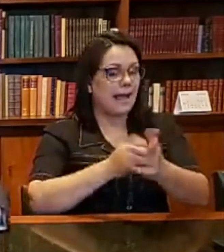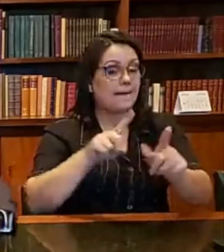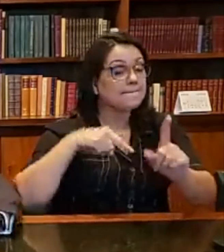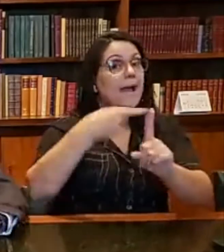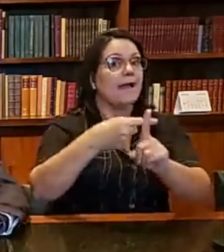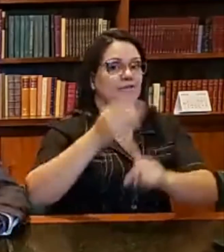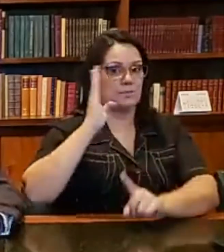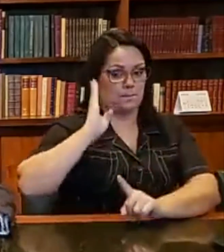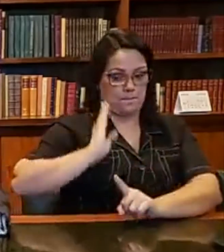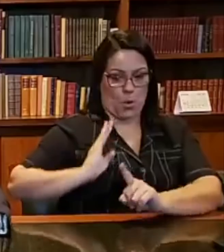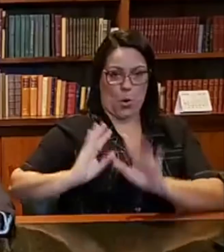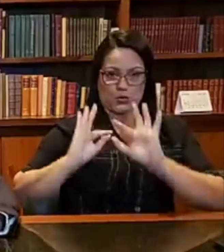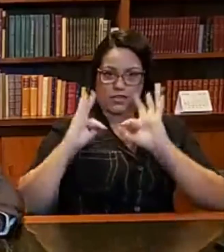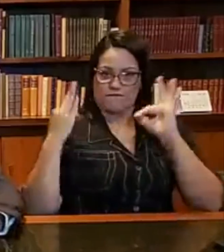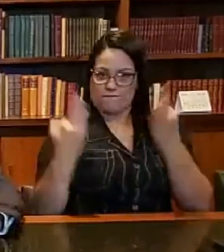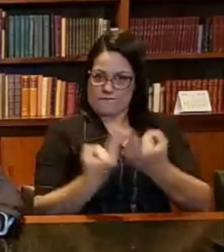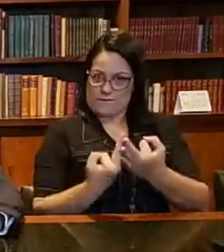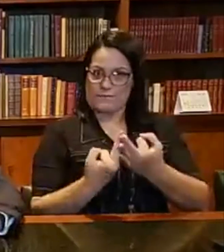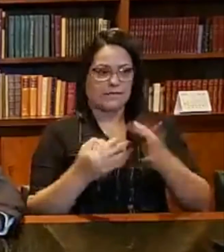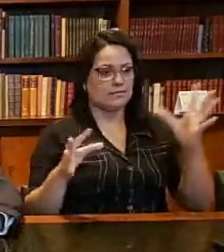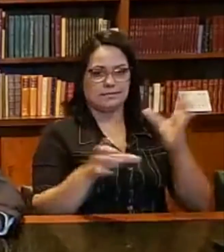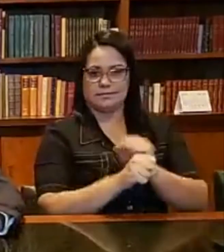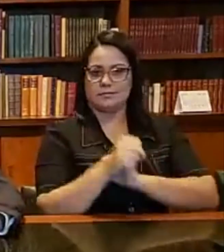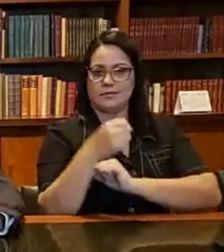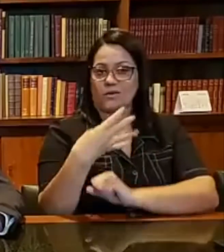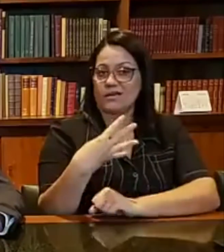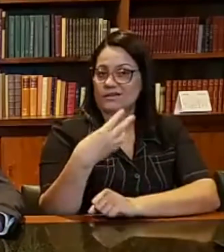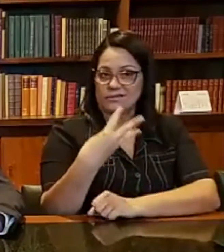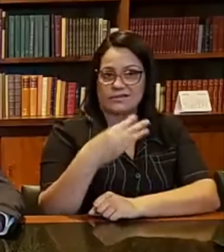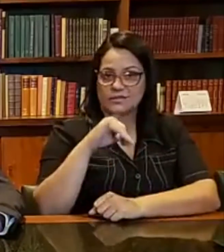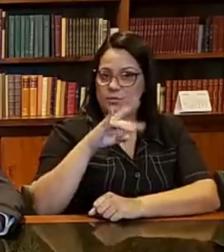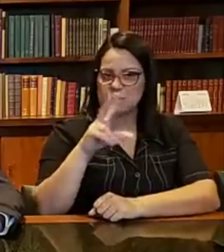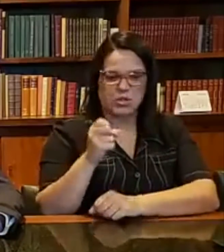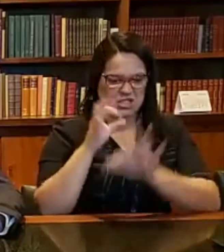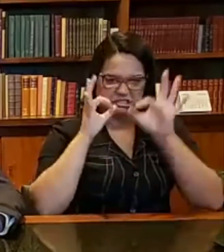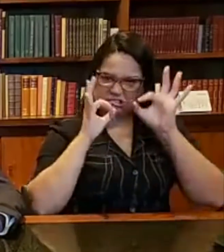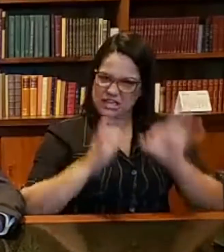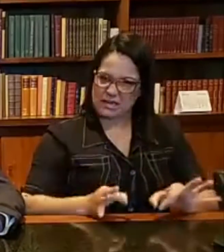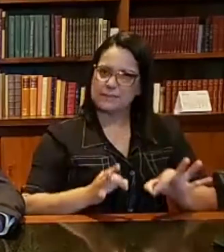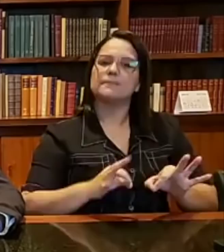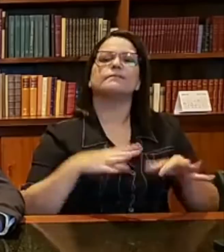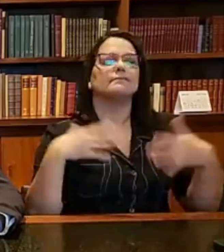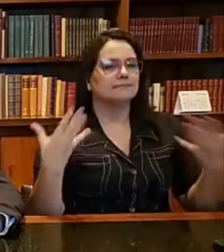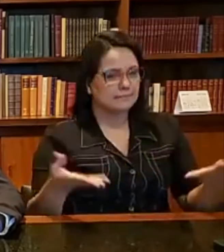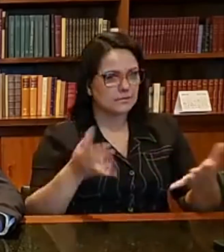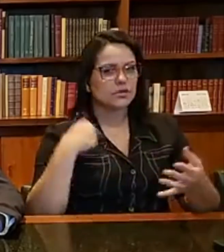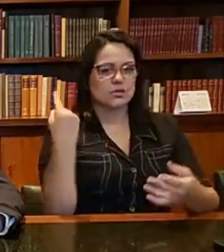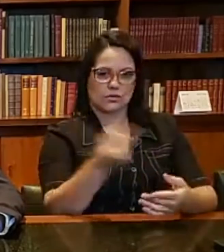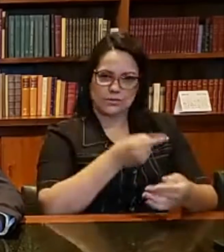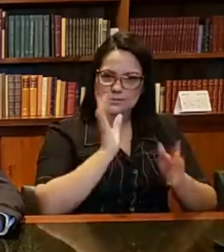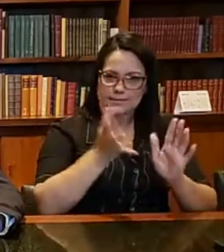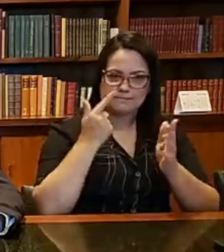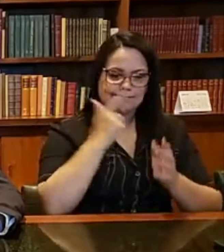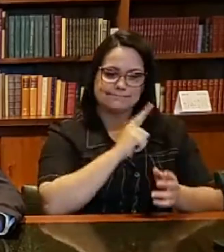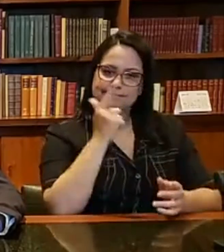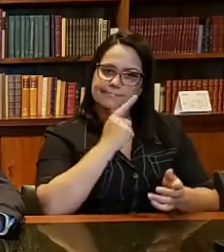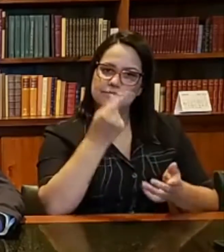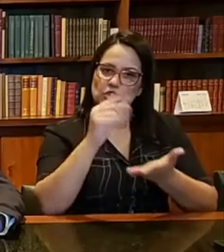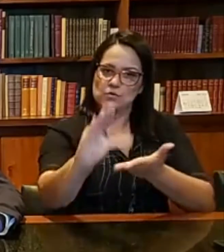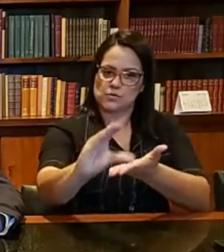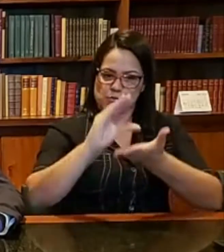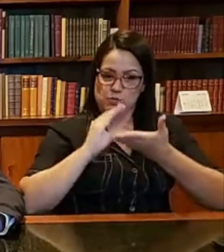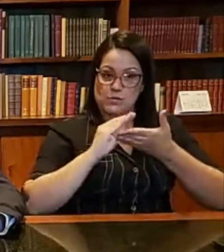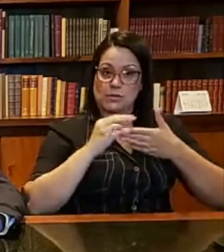são 43 milhões certos. Em primeira mão, nós recebemos o recurso do Ministério